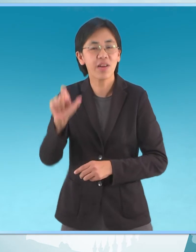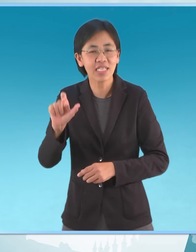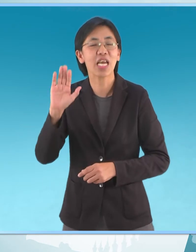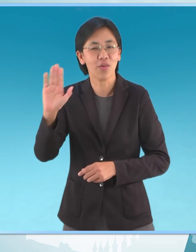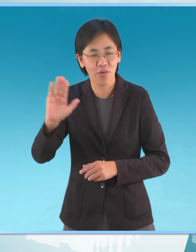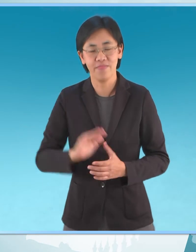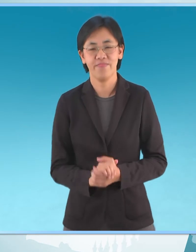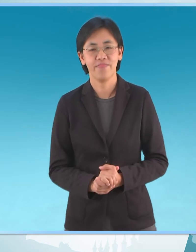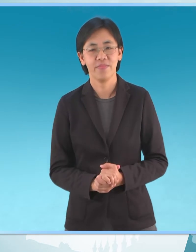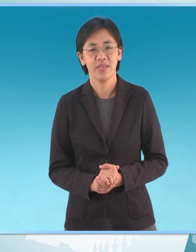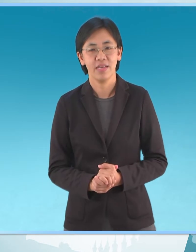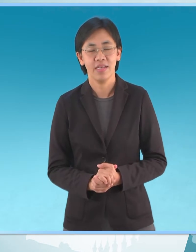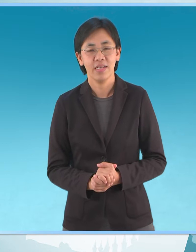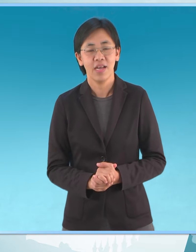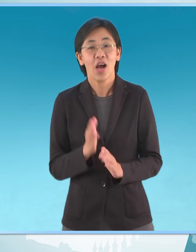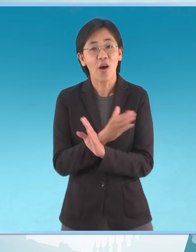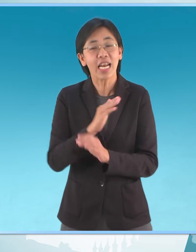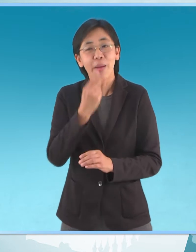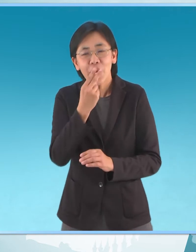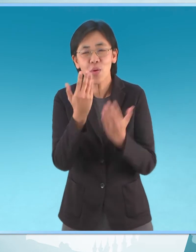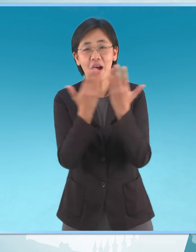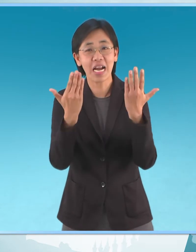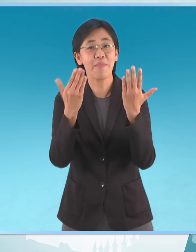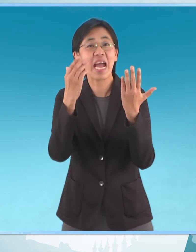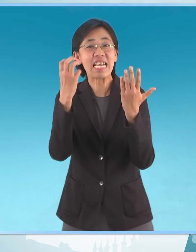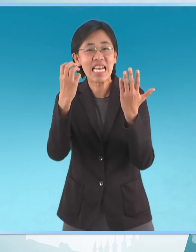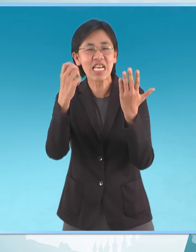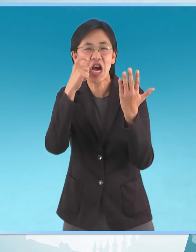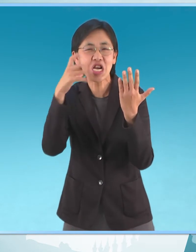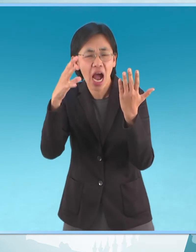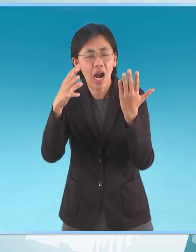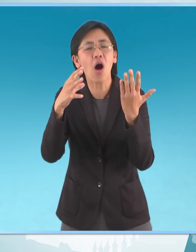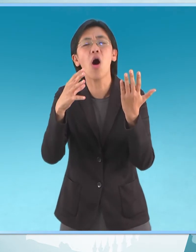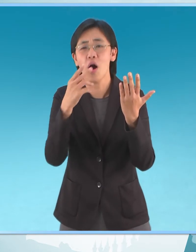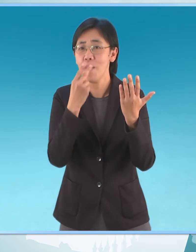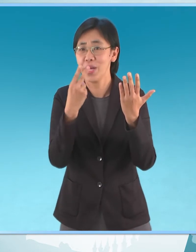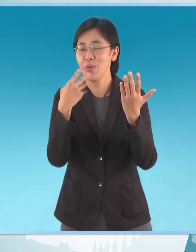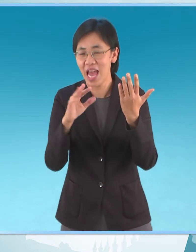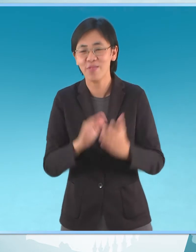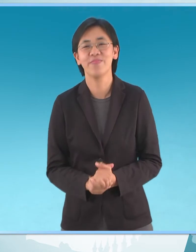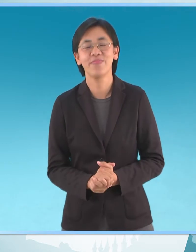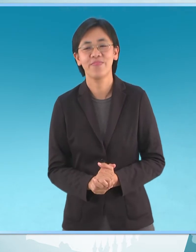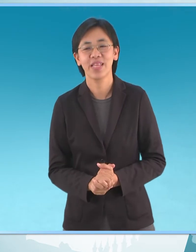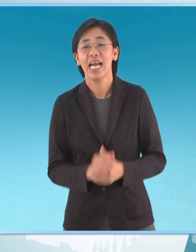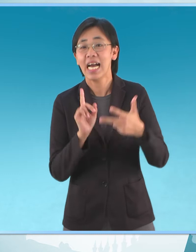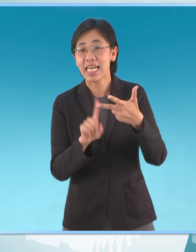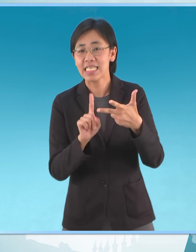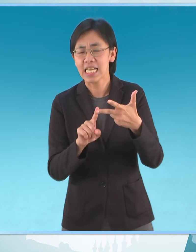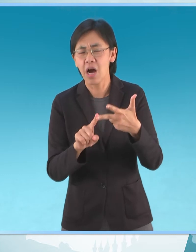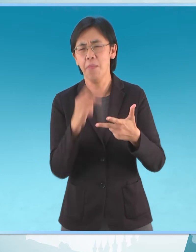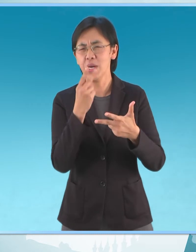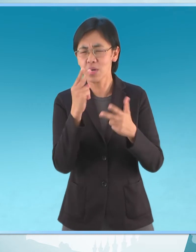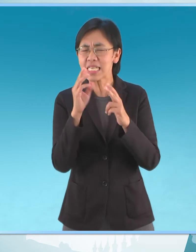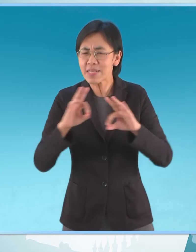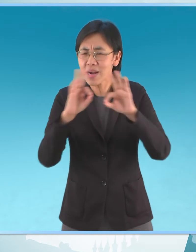างชัดเจนนะครับรวมถึงก่อนหน้านี้เนี่ยเราก็พาไปชมกำแพงยักษ์มาแล้วระหว่างทางก่อนจะมายังท่าแขกนะฮะและอีกหนึ่งที่ที่เป็นเป้าหมาย